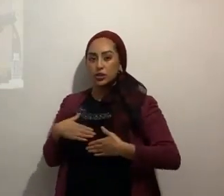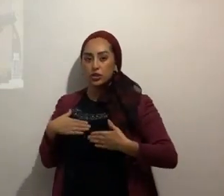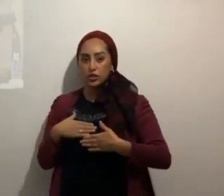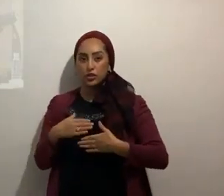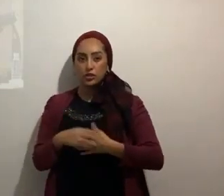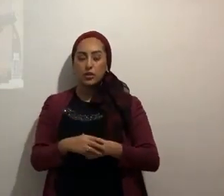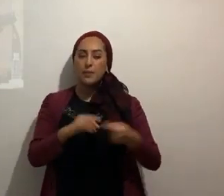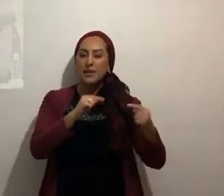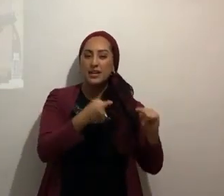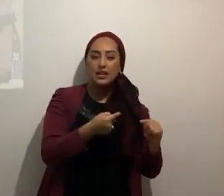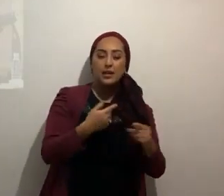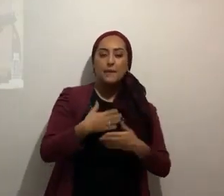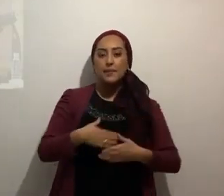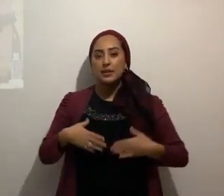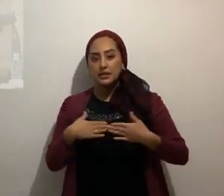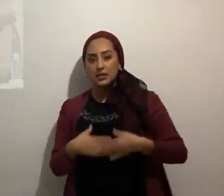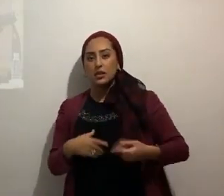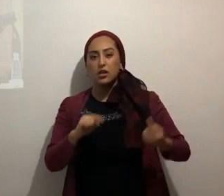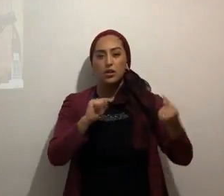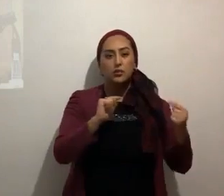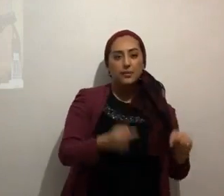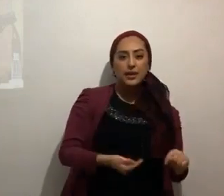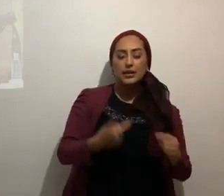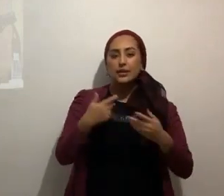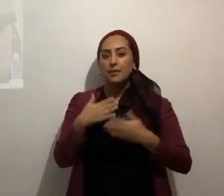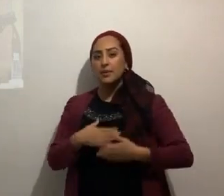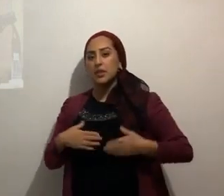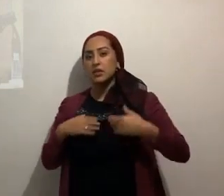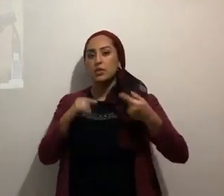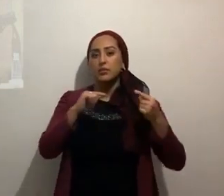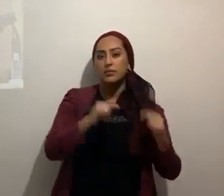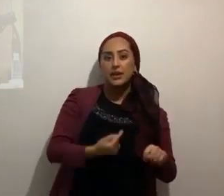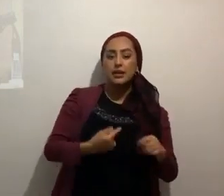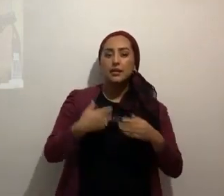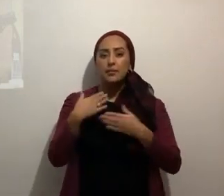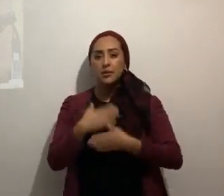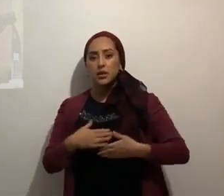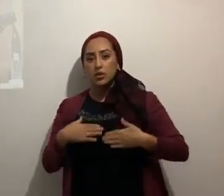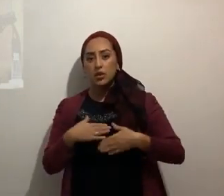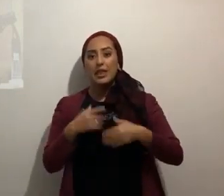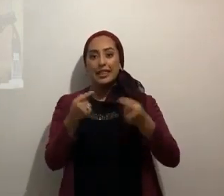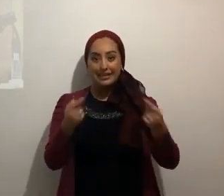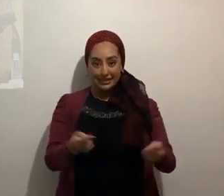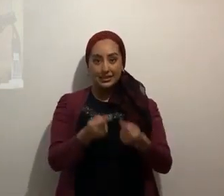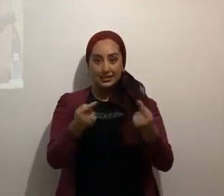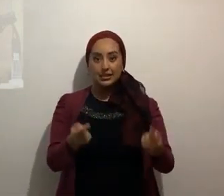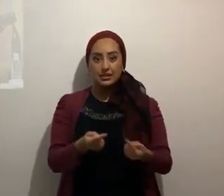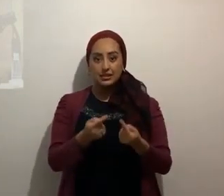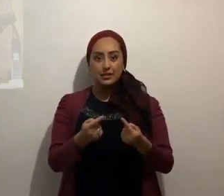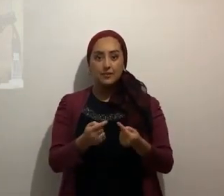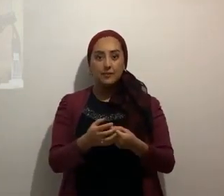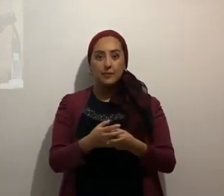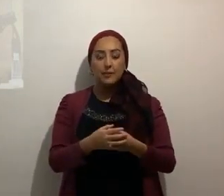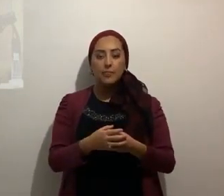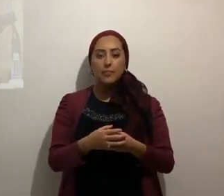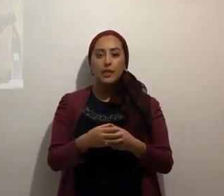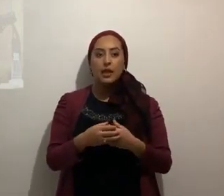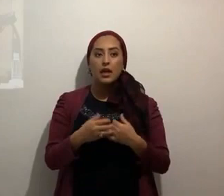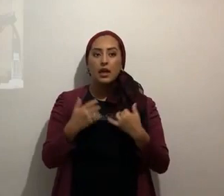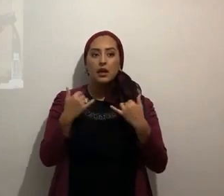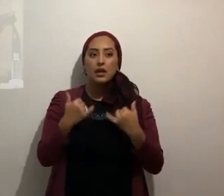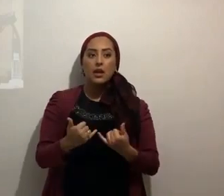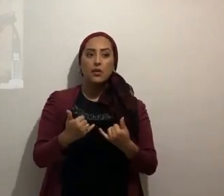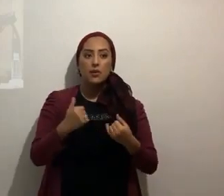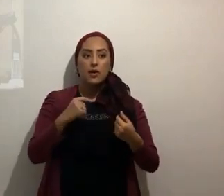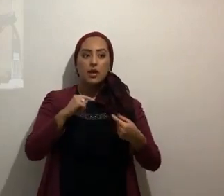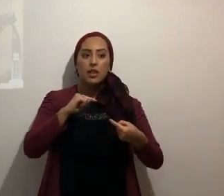dolor, placer, dolor, placer, dolor, placer. El pecado. Ahora, el